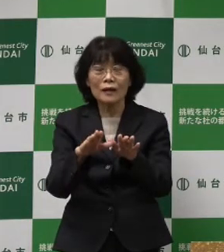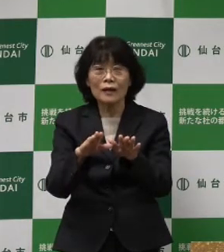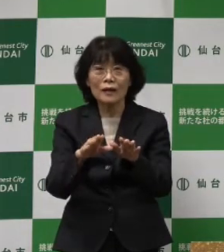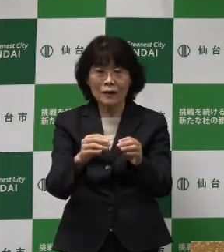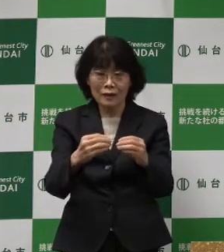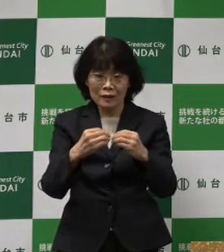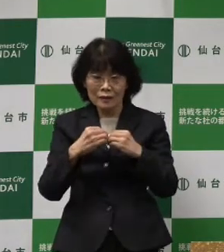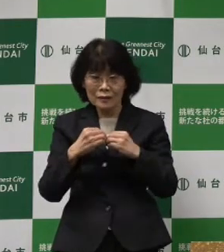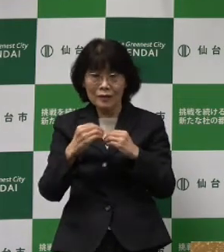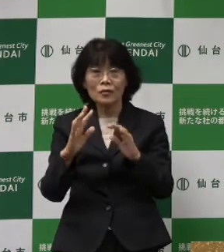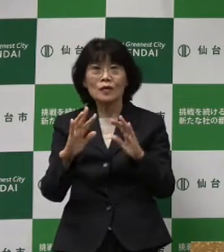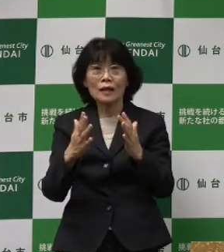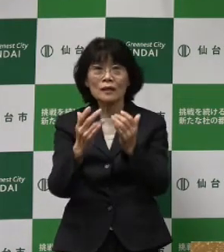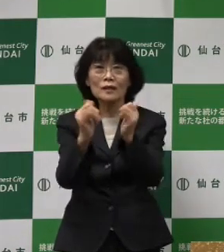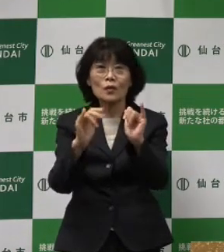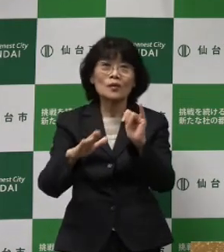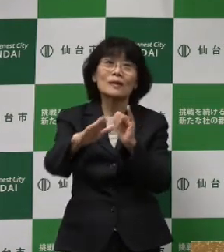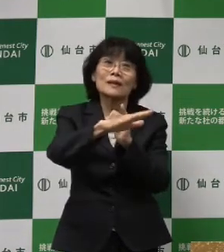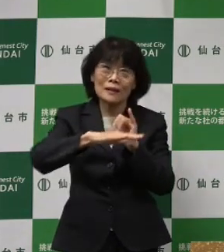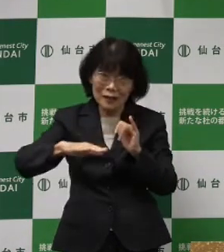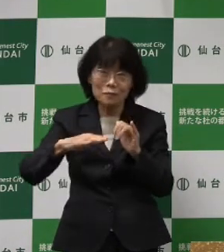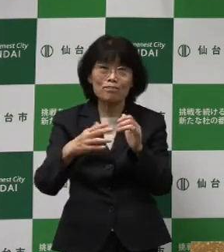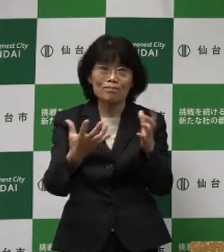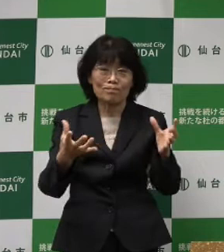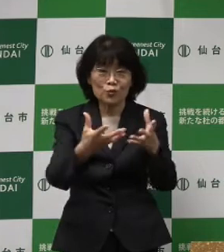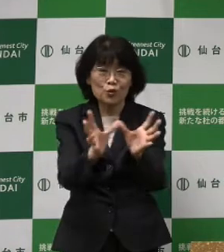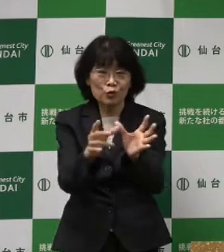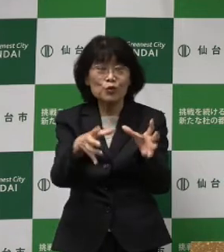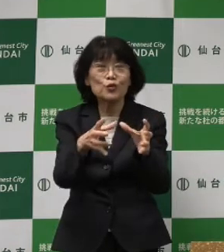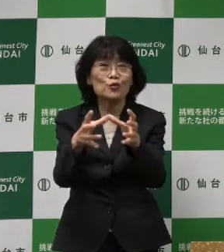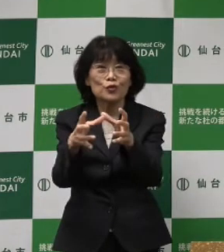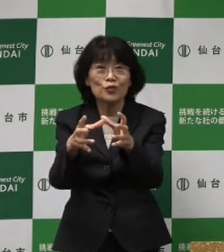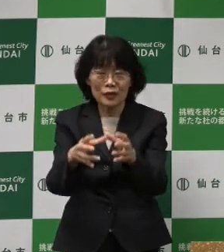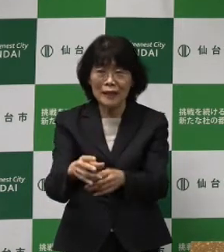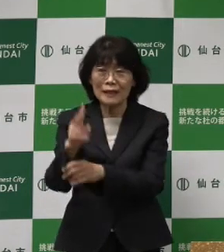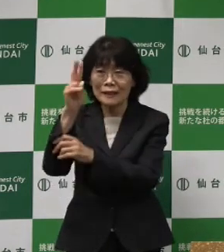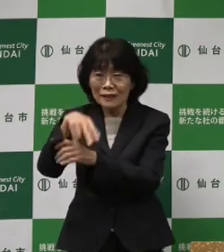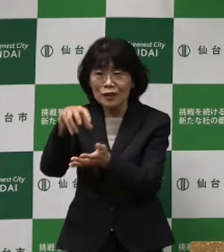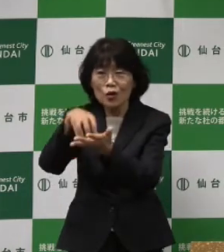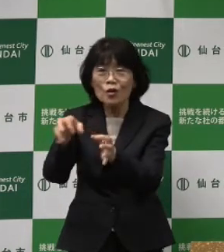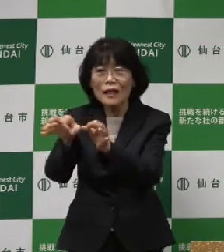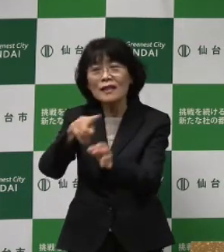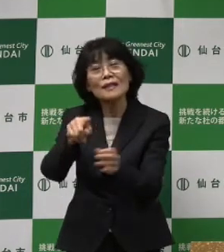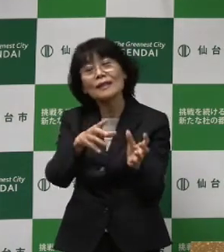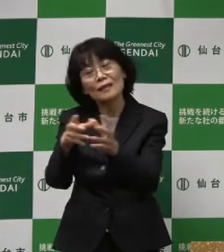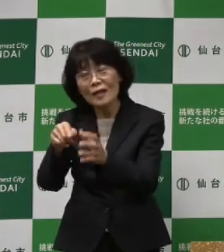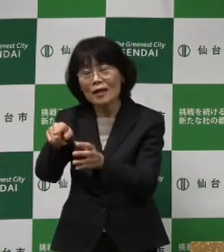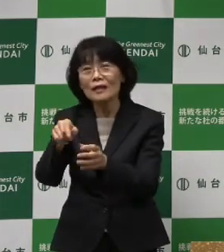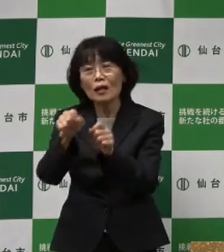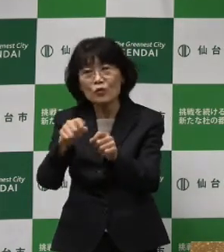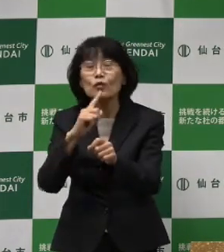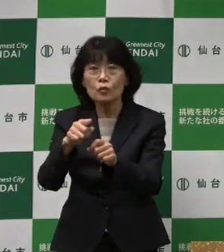ていない人たちで、グループを作って、では認証店などで行いましょうということは十分あ